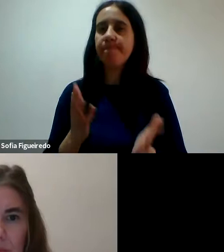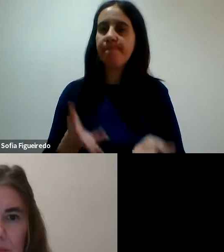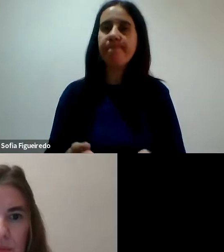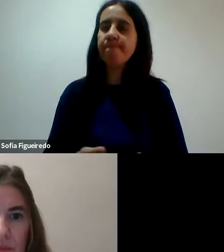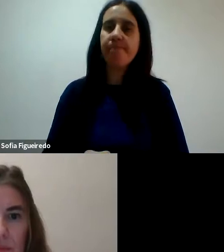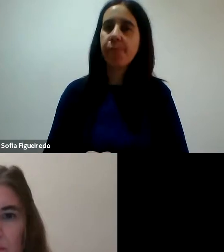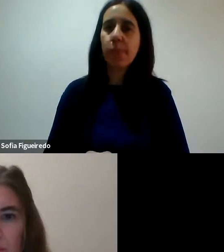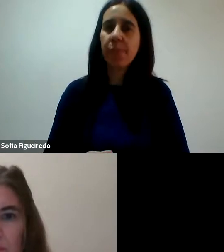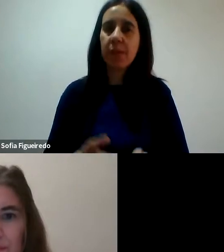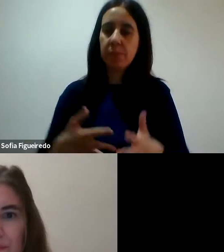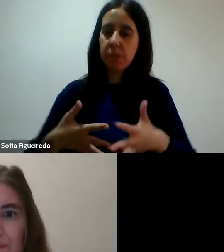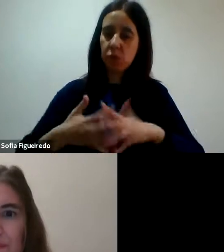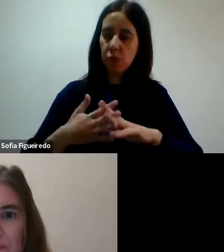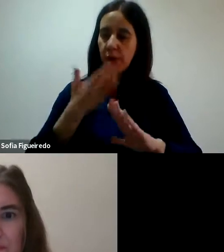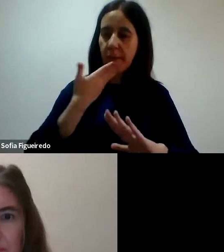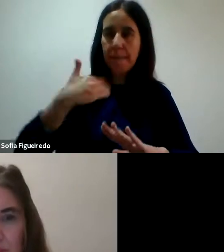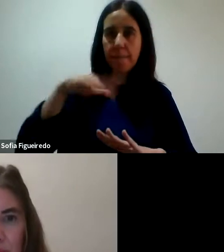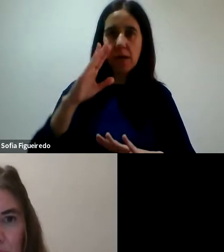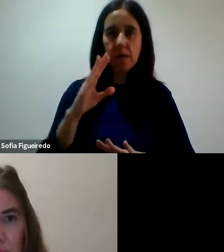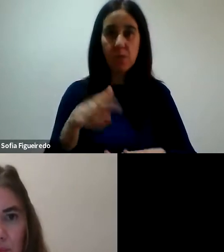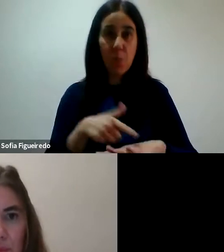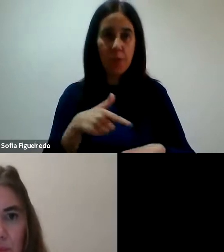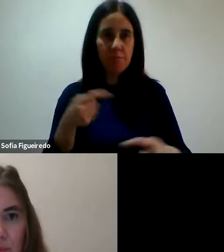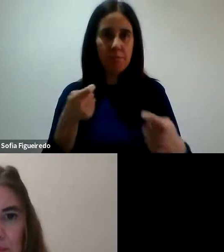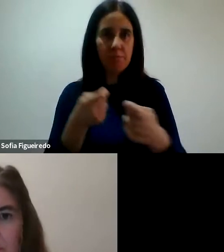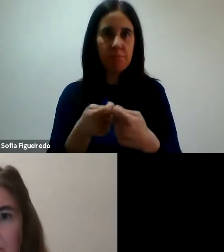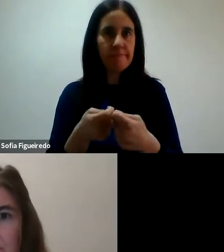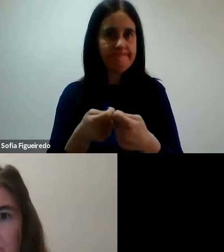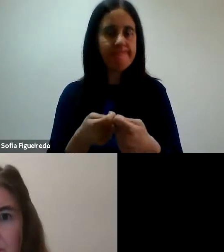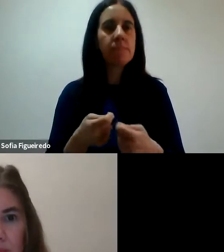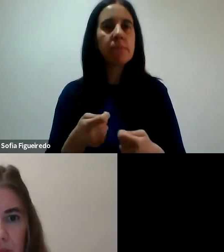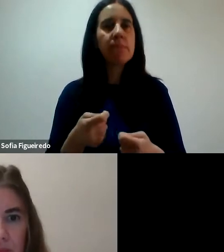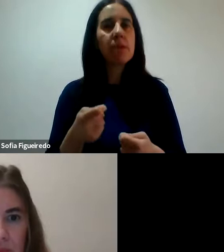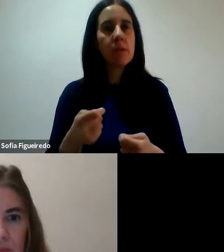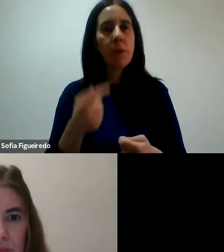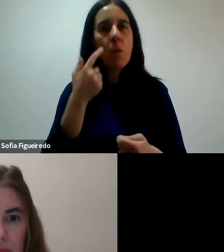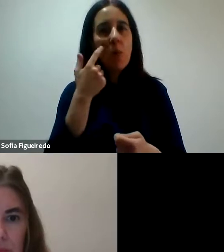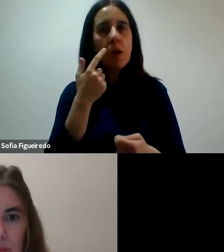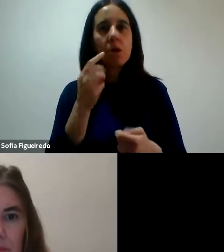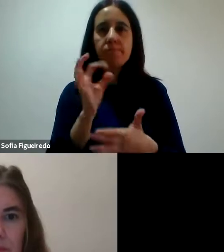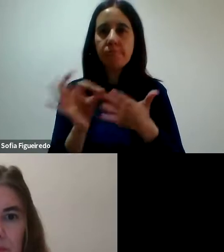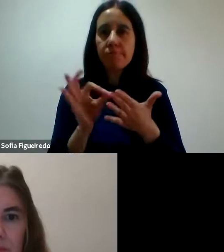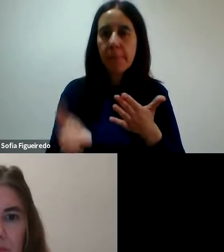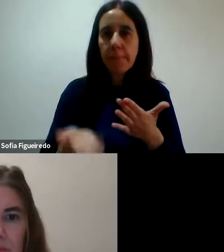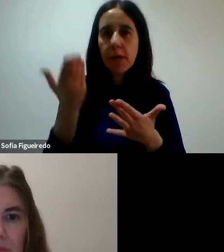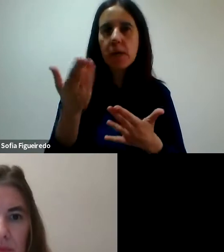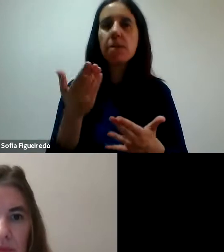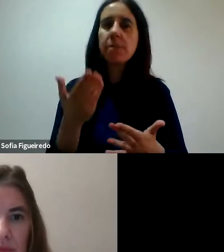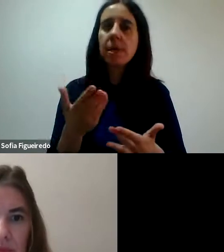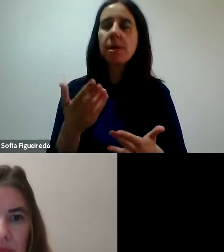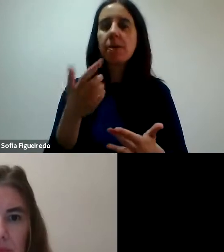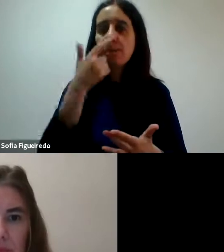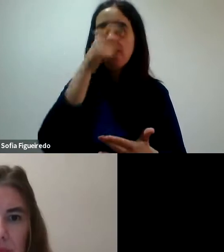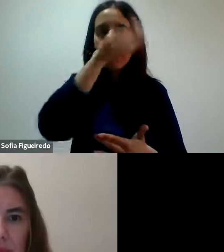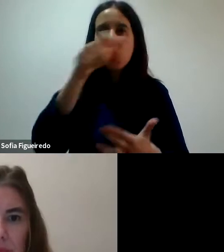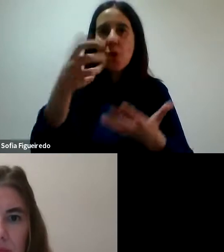nos estruturar que seja mais ágil, para responder a momentos como este, de escrever que também seja mais ágil, para precisamente fazer com que mais gente